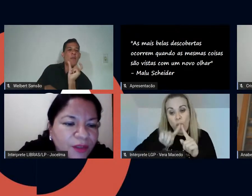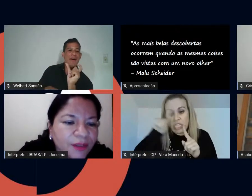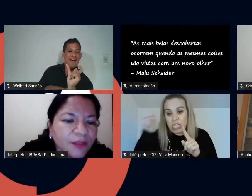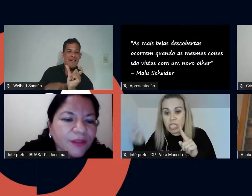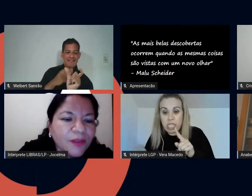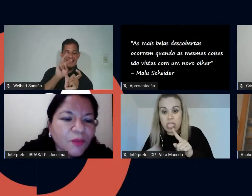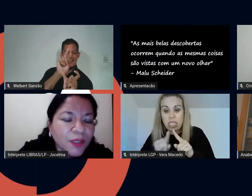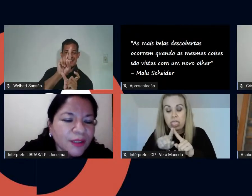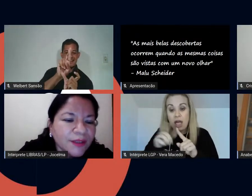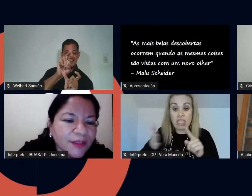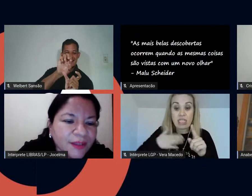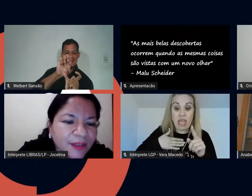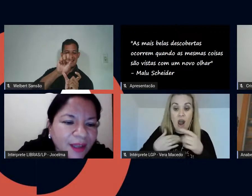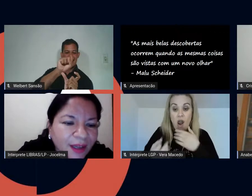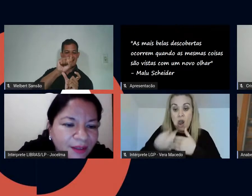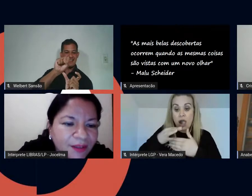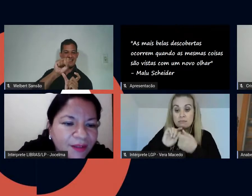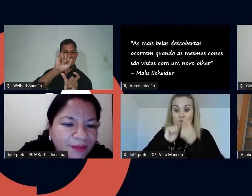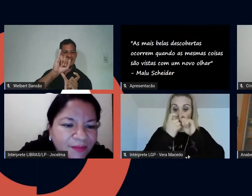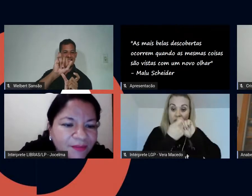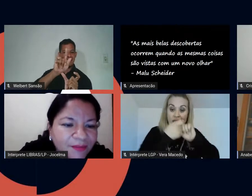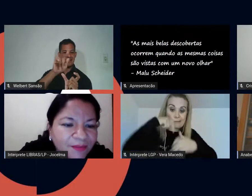trouxe mudanças